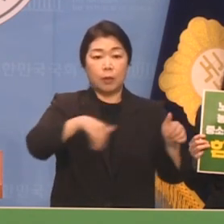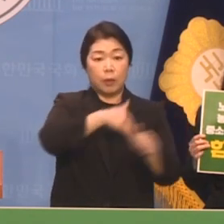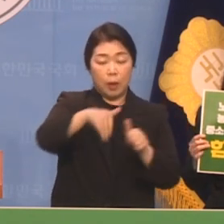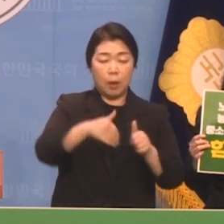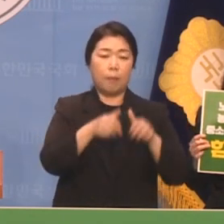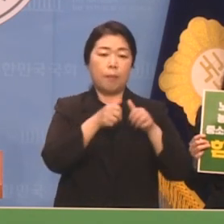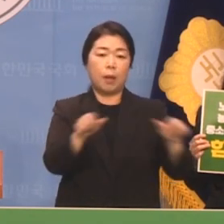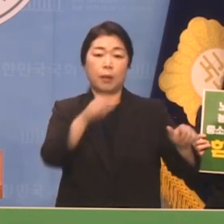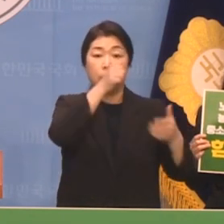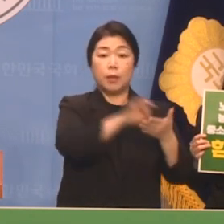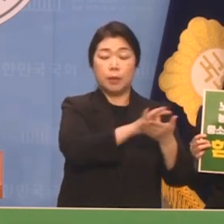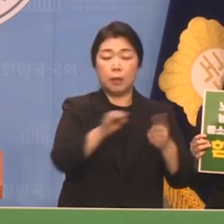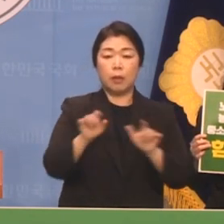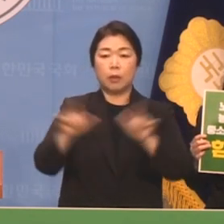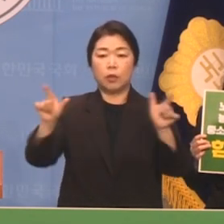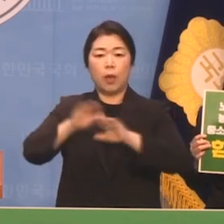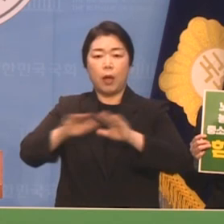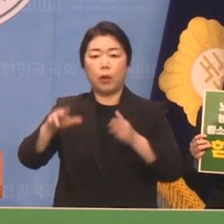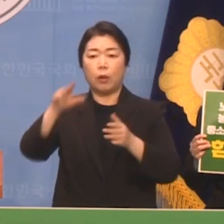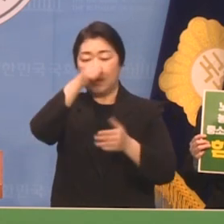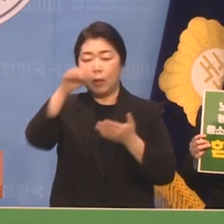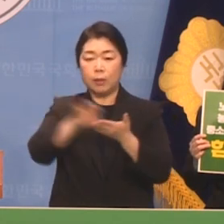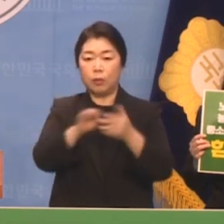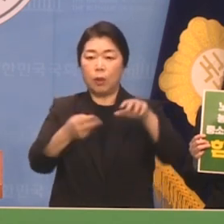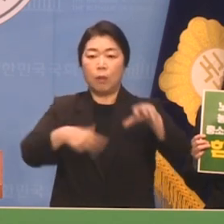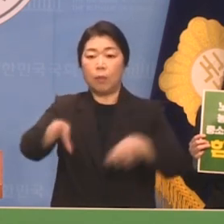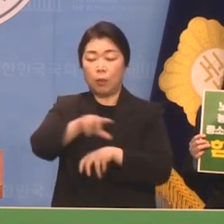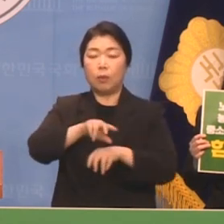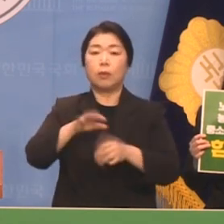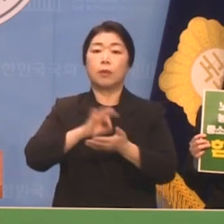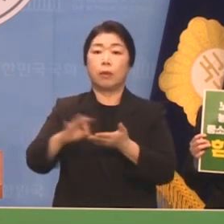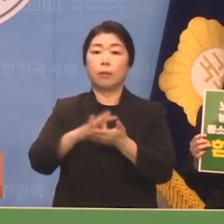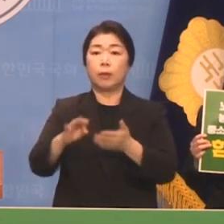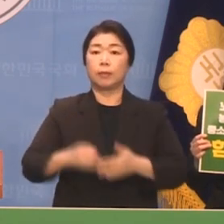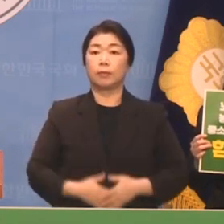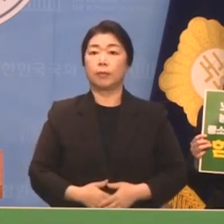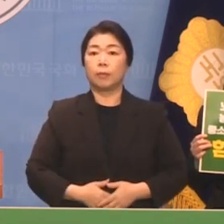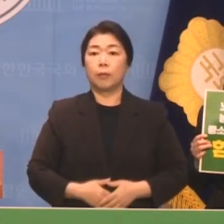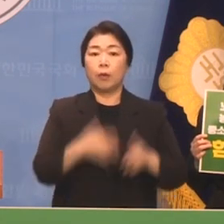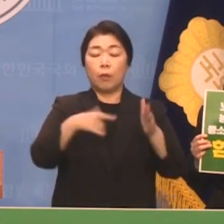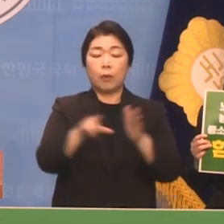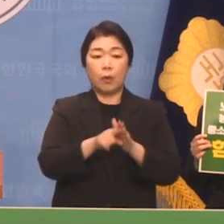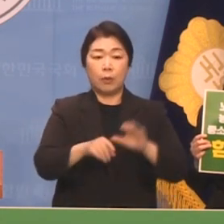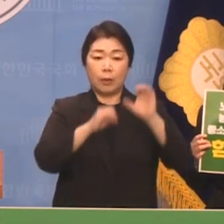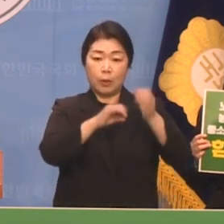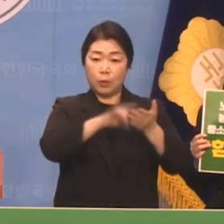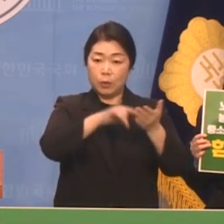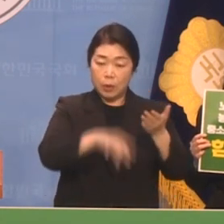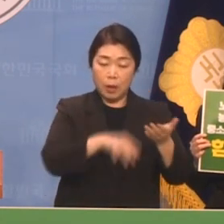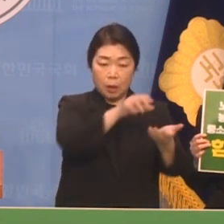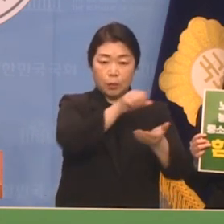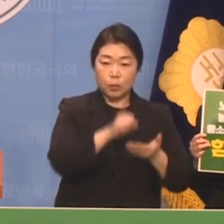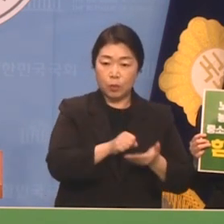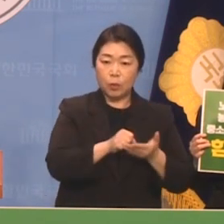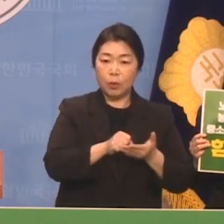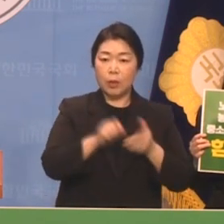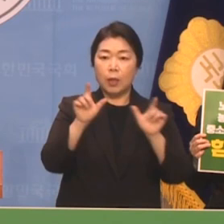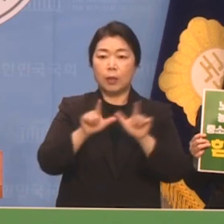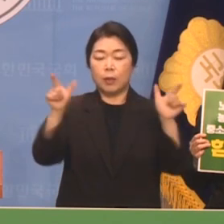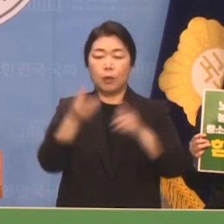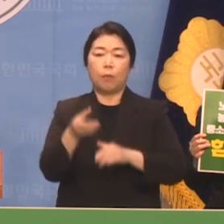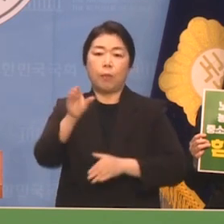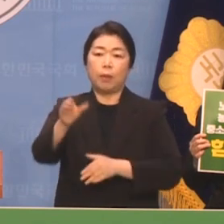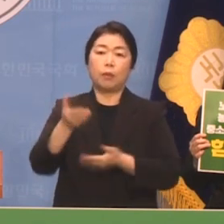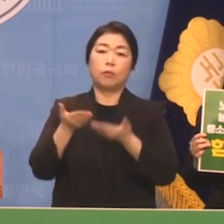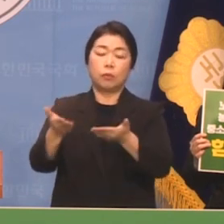예산으로 전환하겠습니다. 이를 위해서 탄소세로 기후 배당을 실시하여 저탄소 산업을